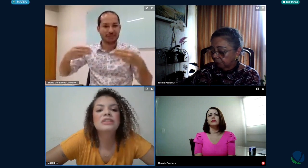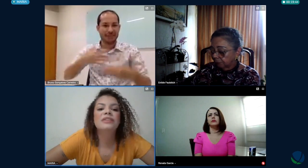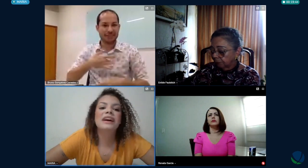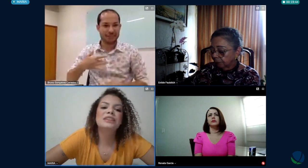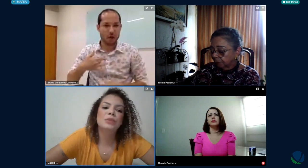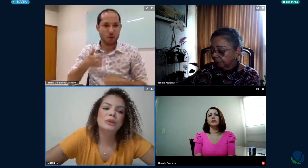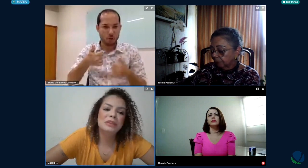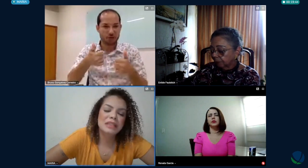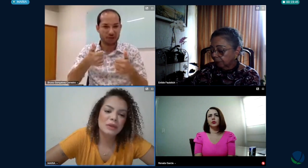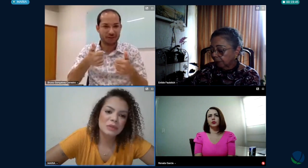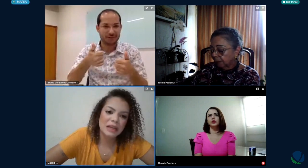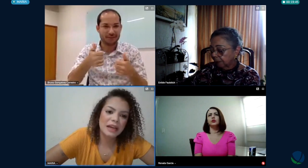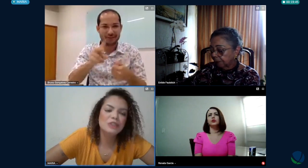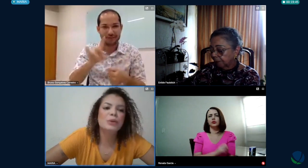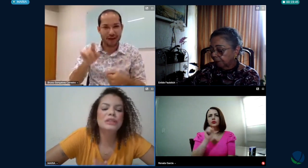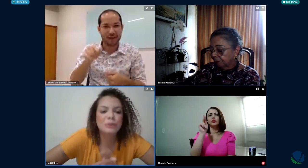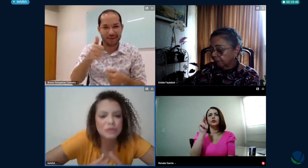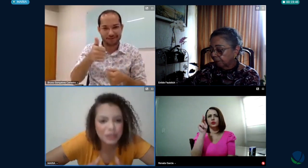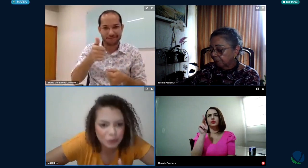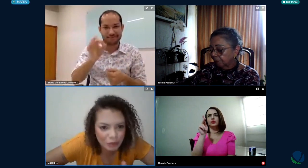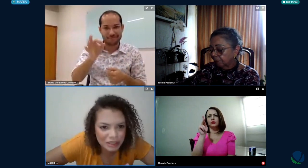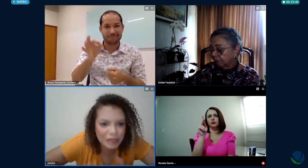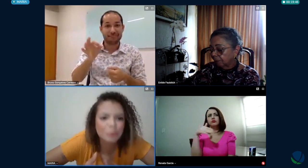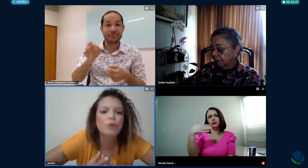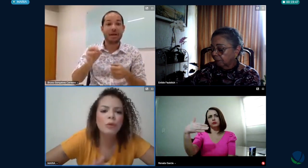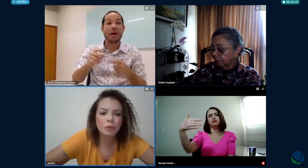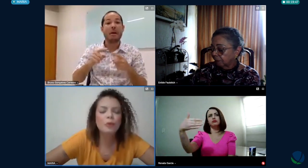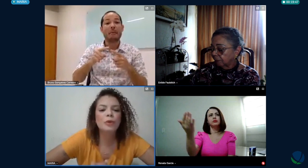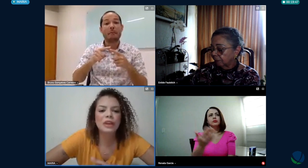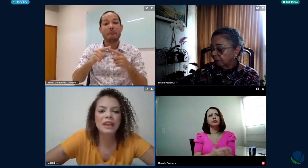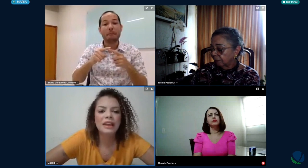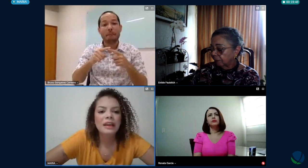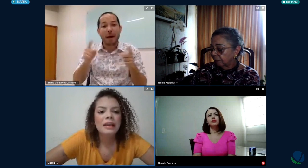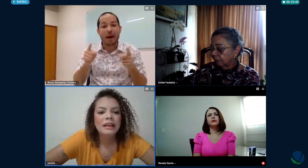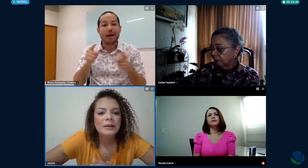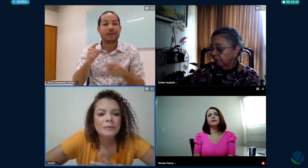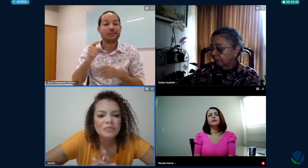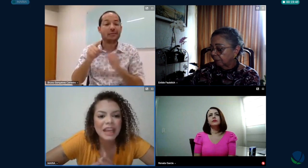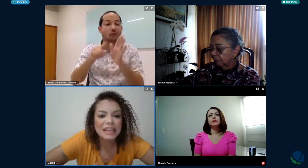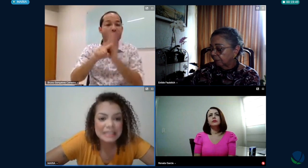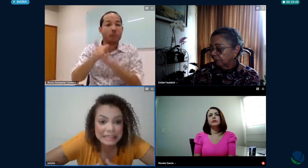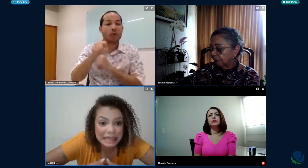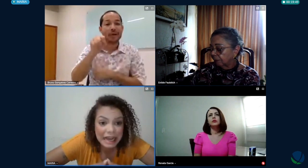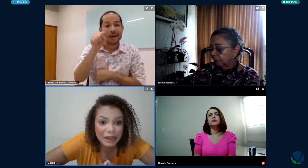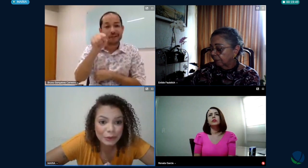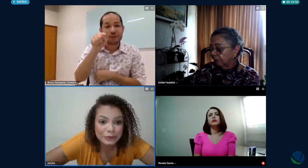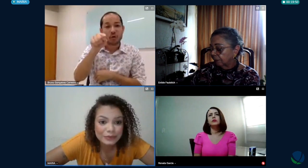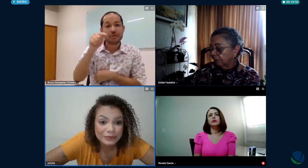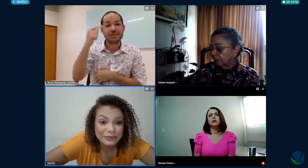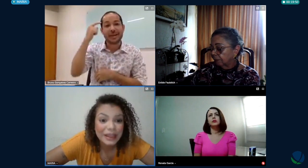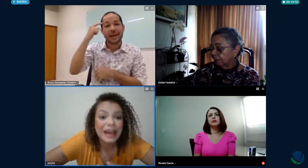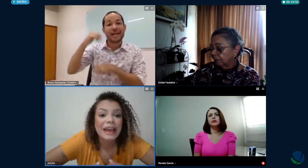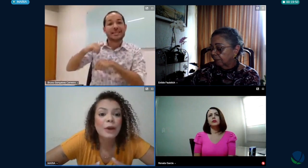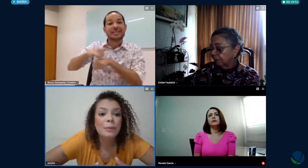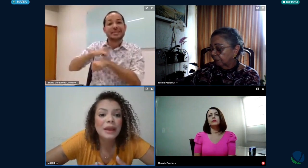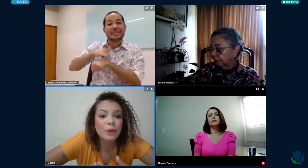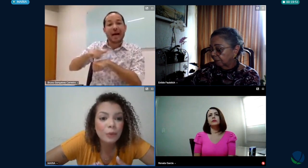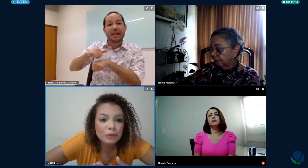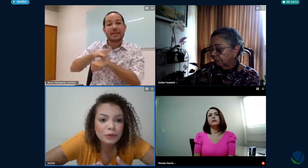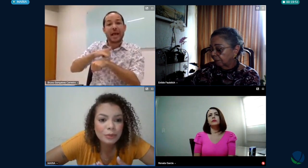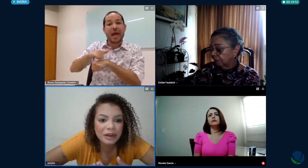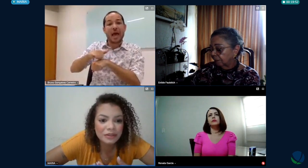e que você vai disponibilizar em um site, por exemplo, no site do Ministério Público, porque é necessário,